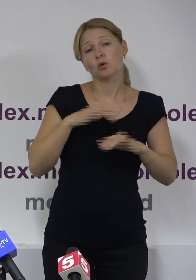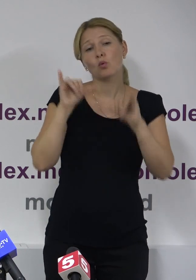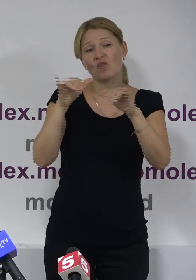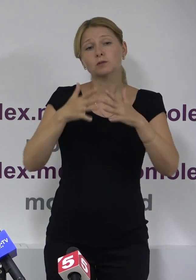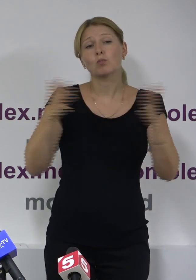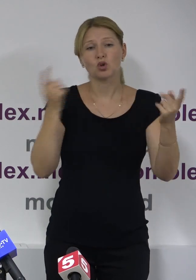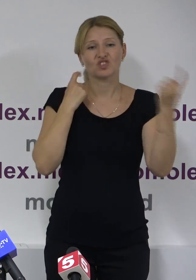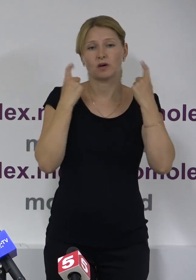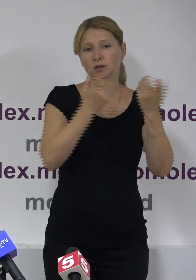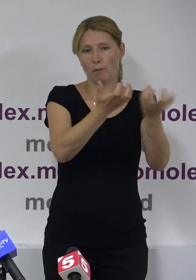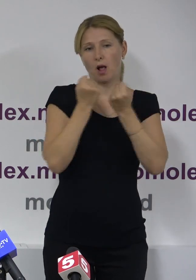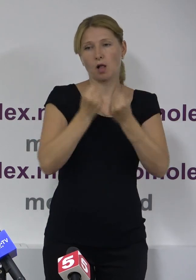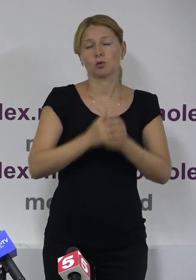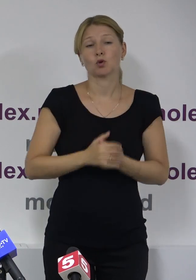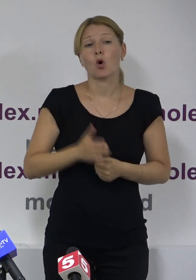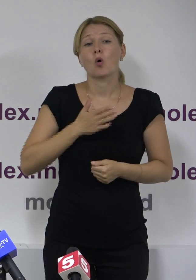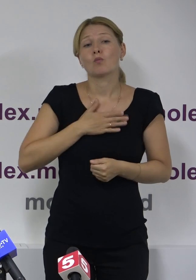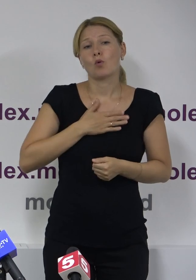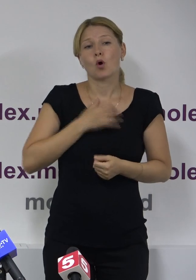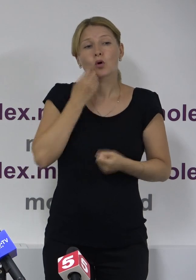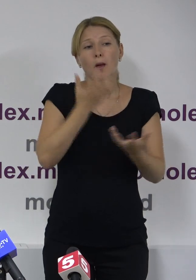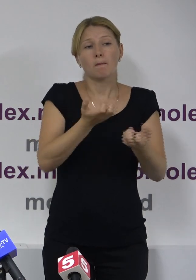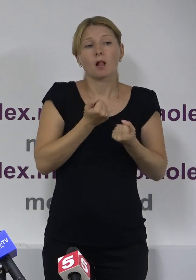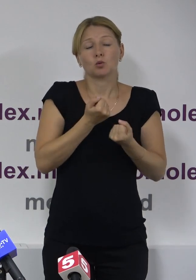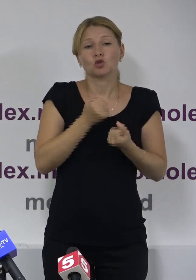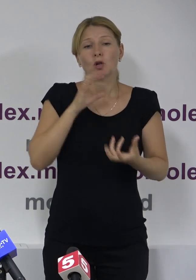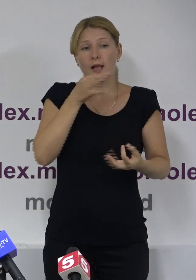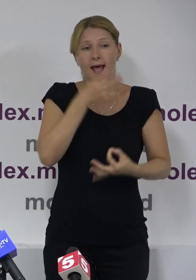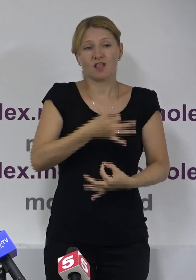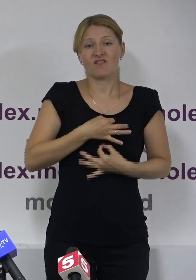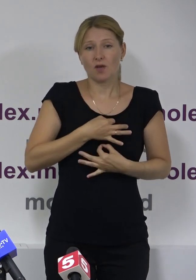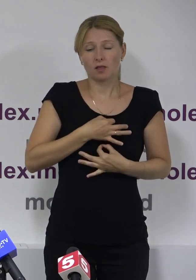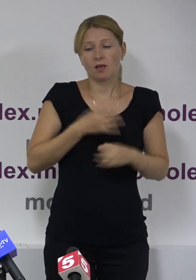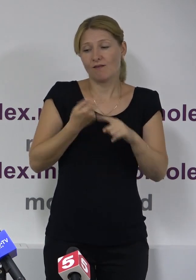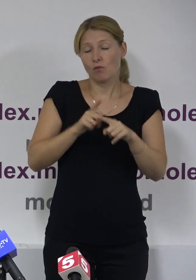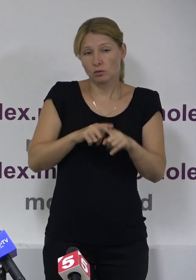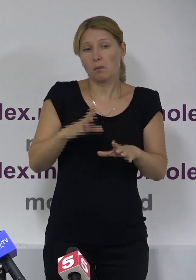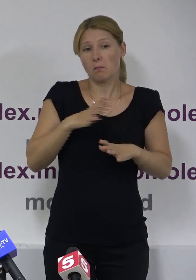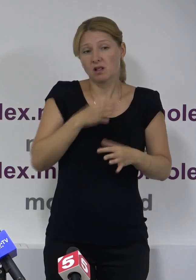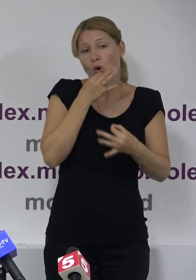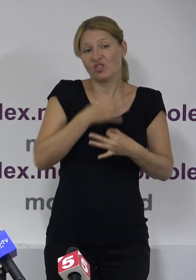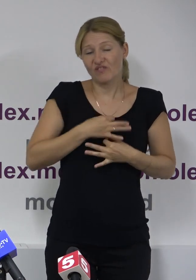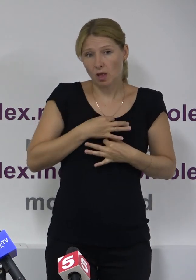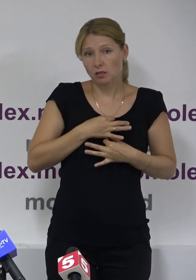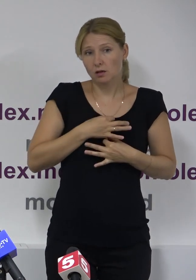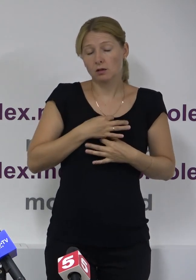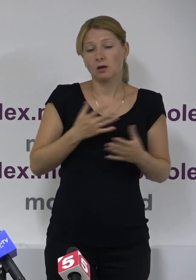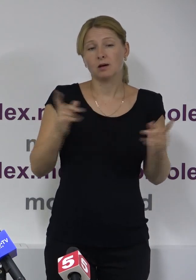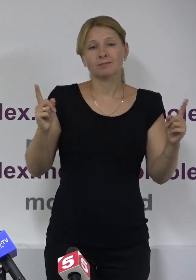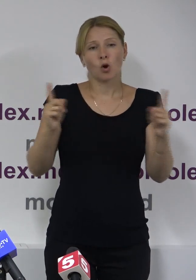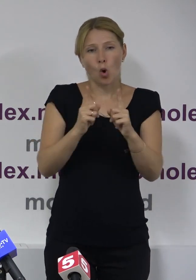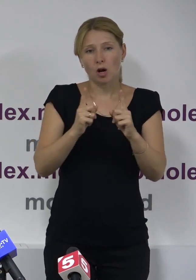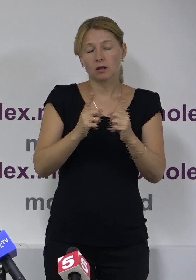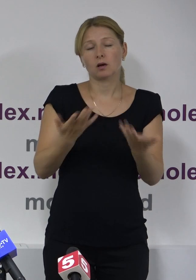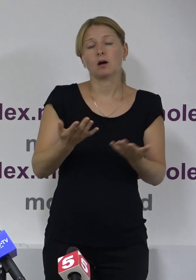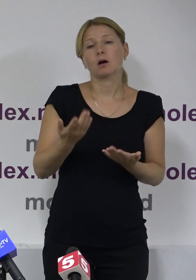informații la această etapă. Noi, la etapa când am primit răspuns, acesta a fost răspunsul. Cu siguranță, încă o dată,